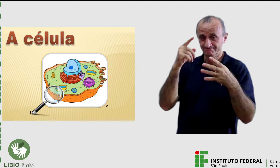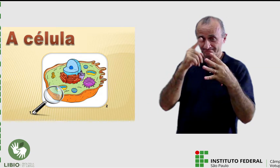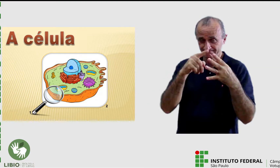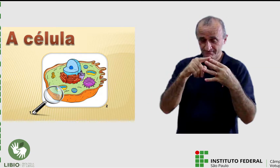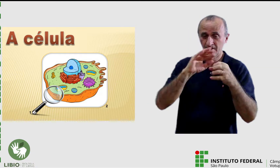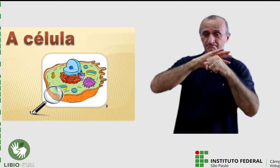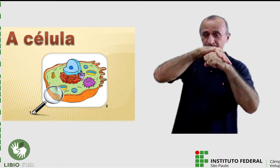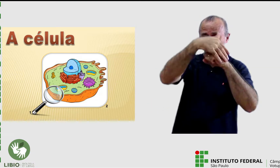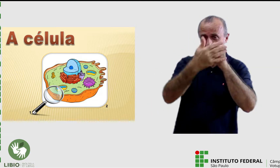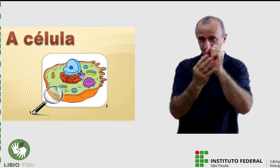membrana plasmática,